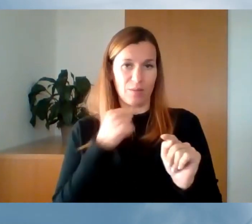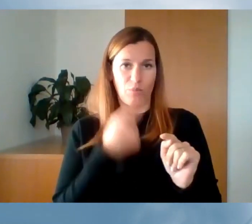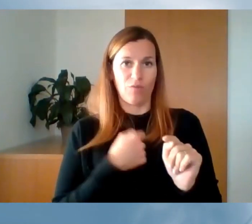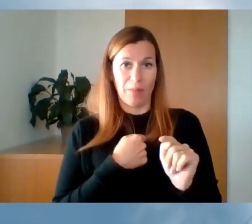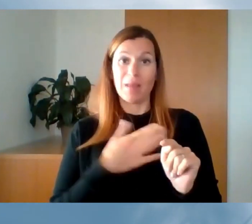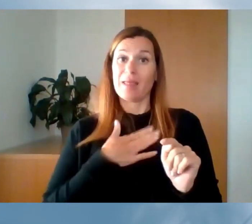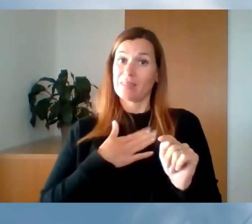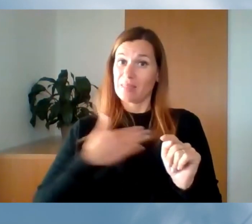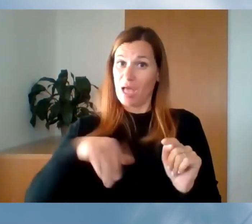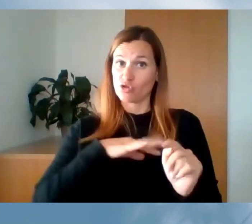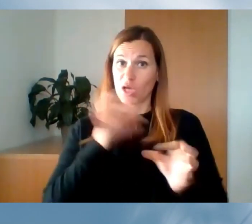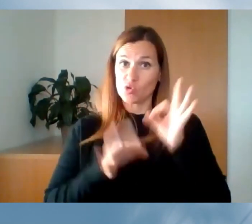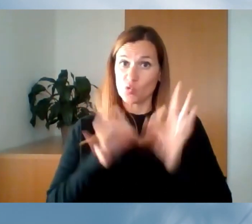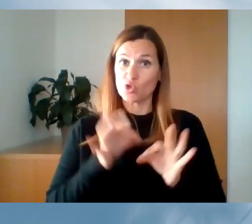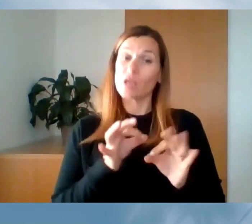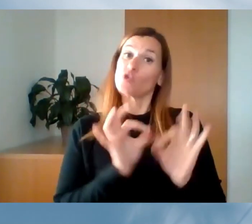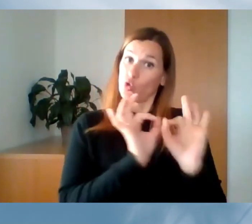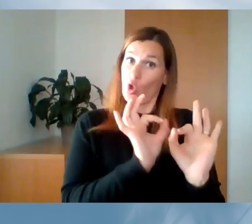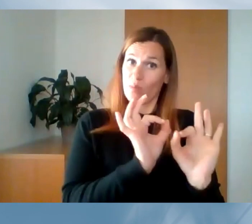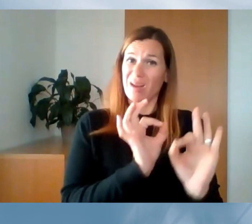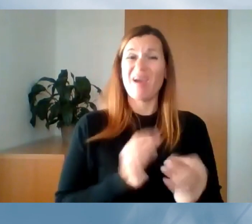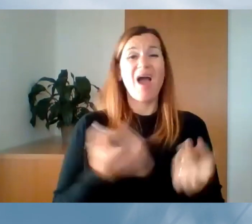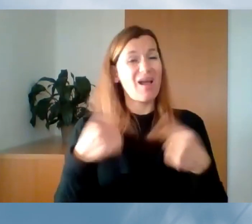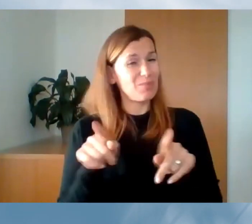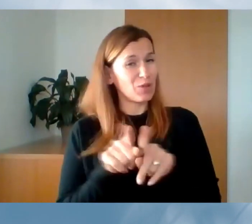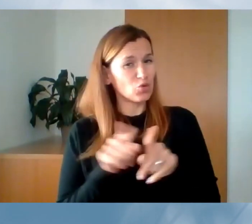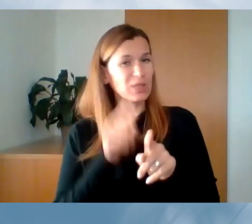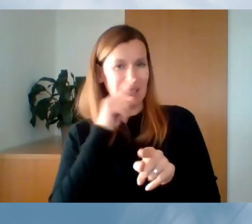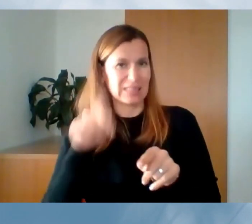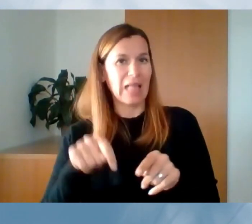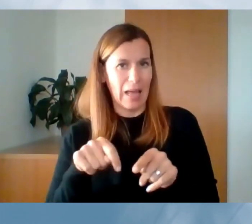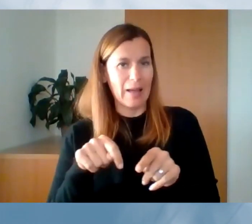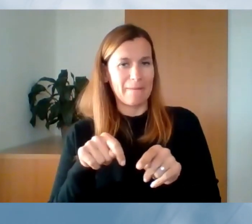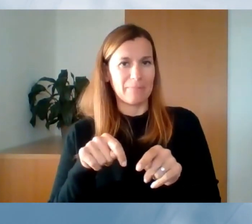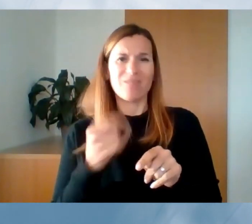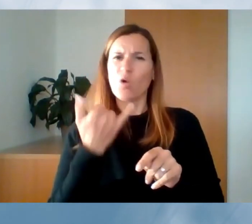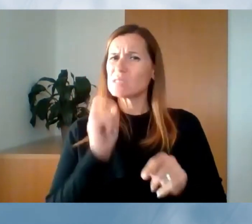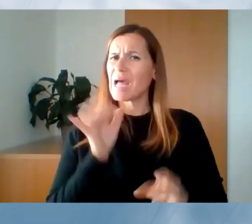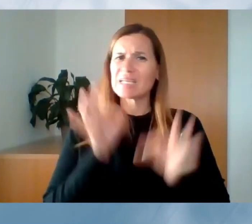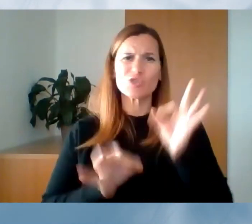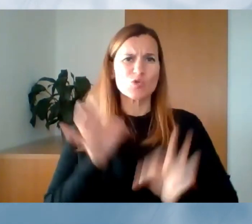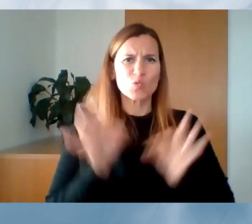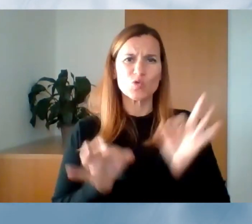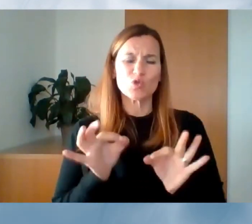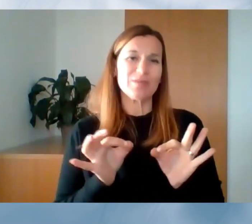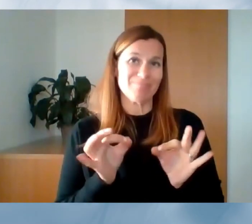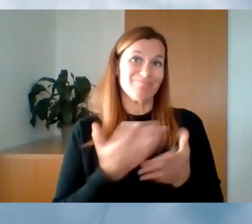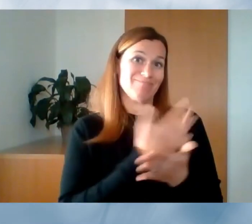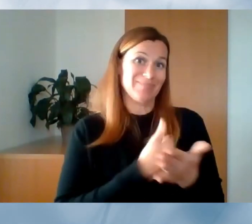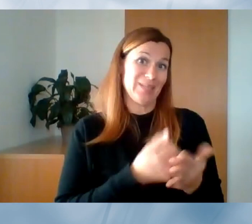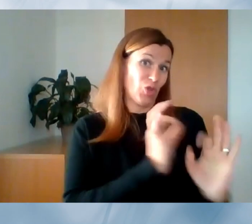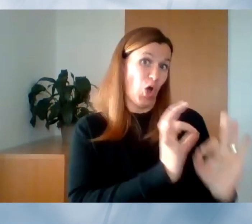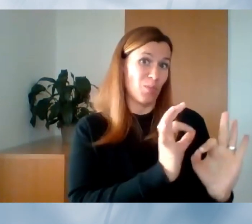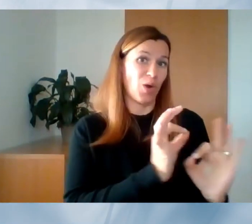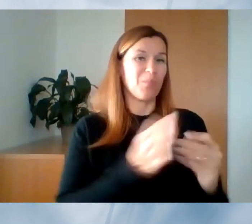stavek povedal, naše izkušnje so dobre in so slabe. Pravzaprav je v vsaki izkušnji skoraj